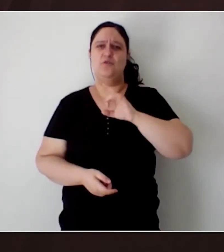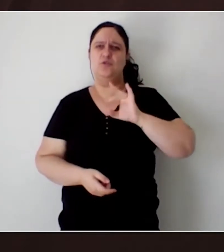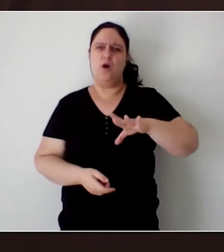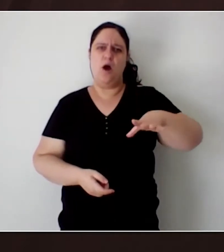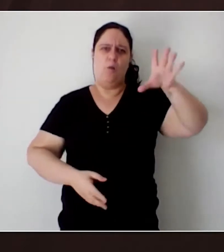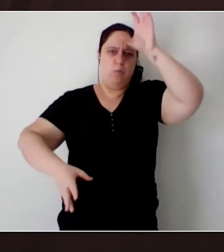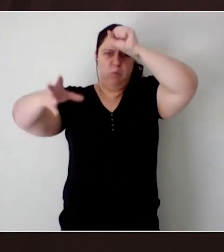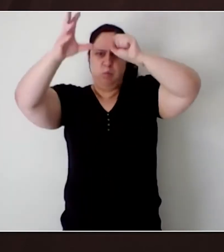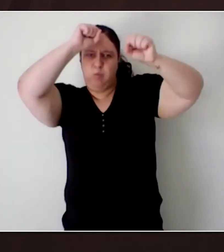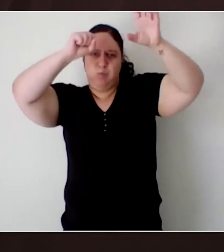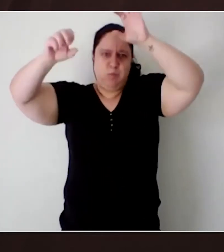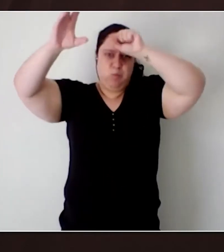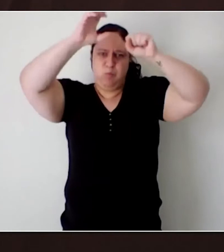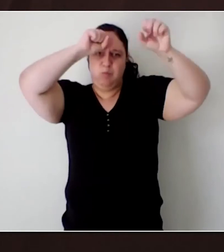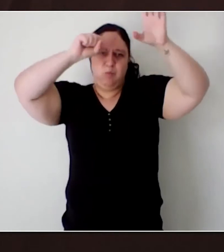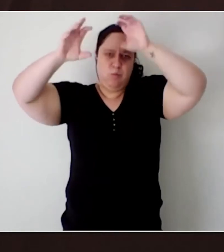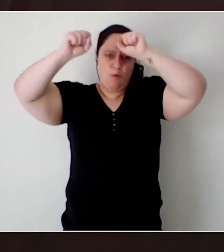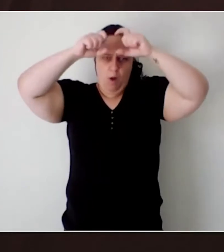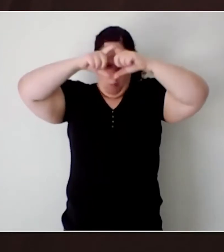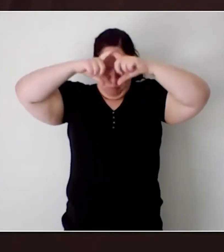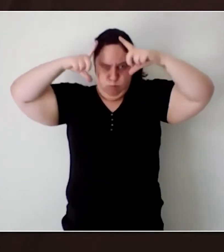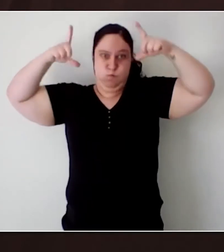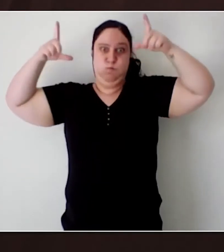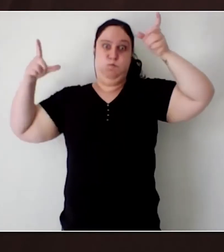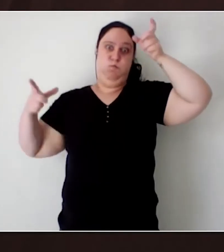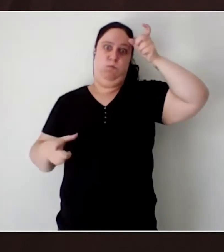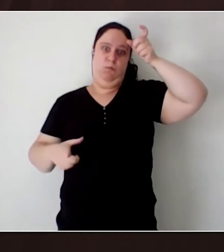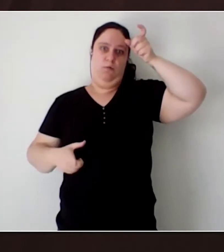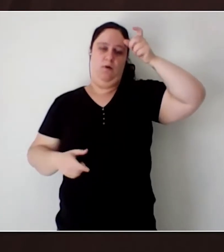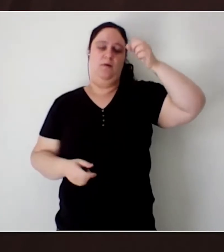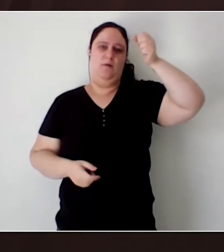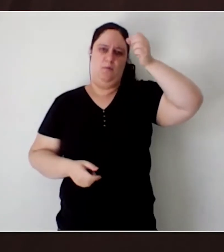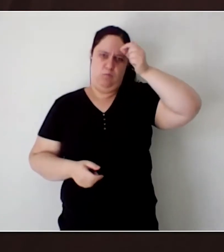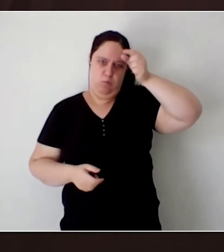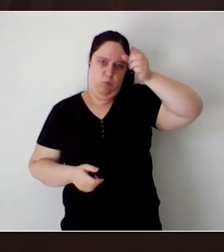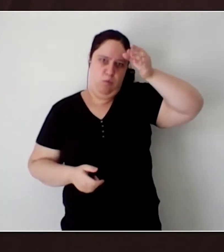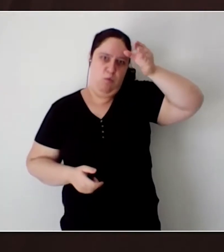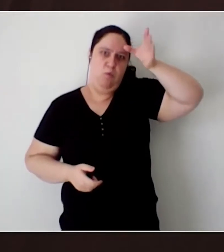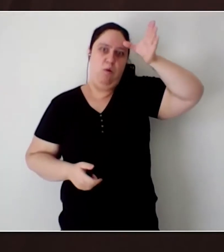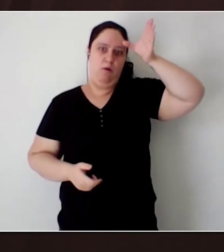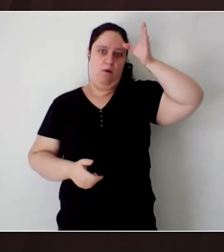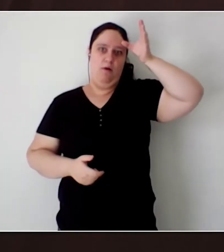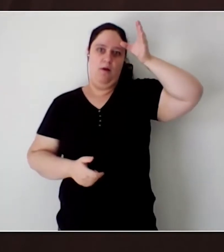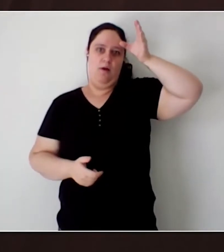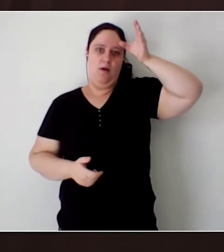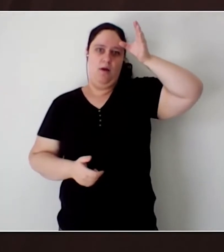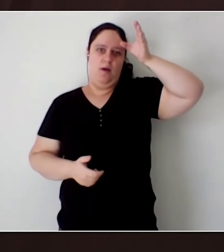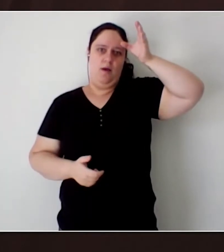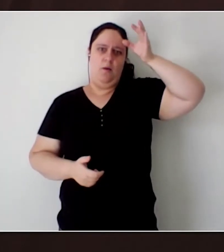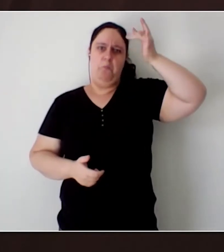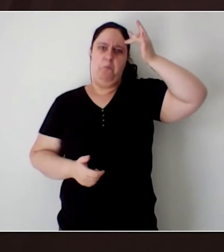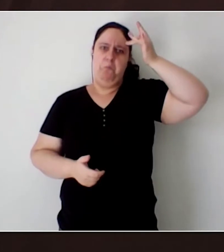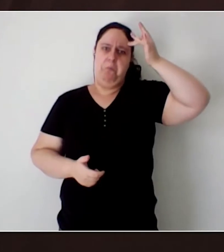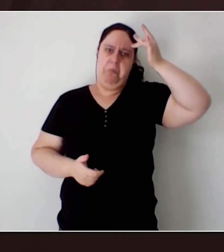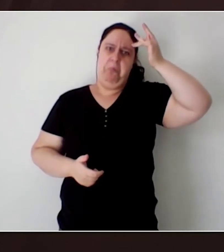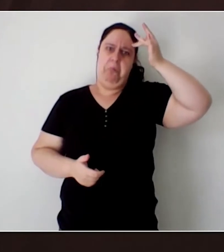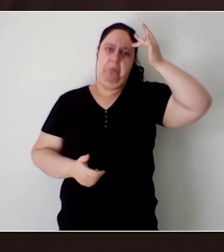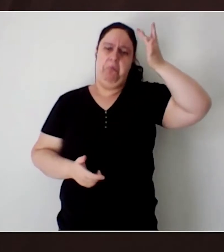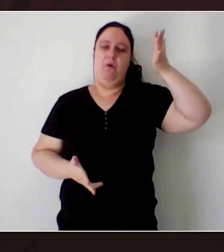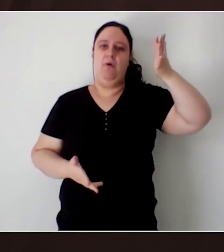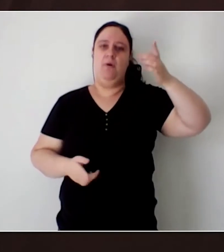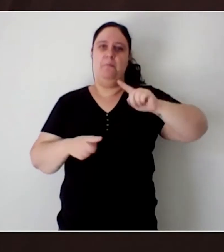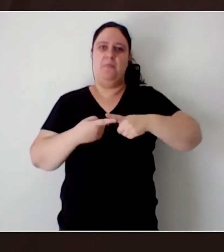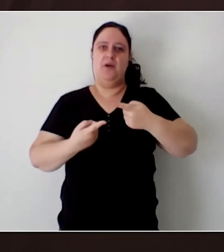monte de faladores e mensagens. Deus quer produzir algo prático, que a sua vontade seja feita aqui